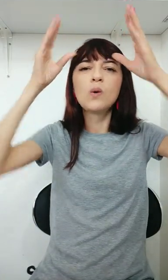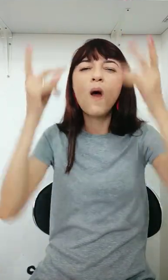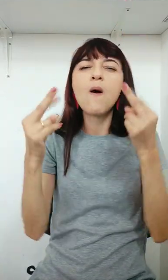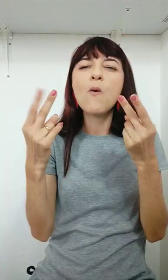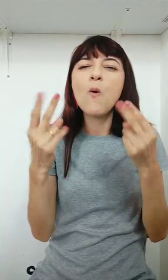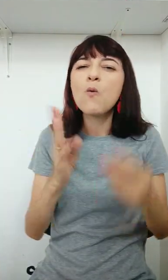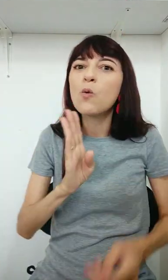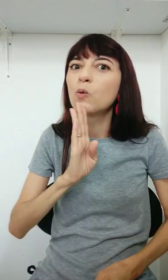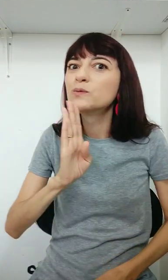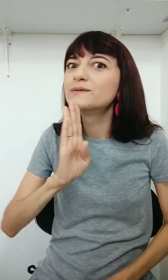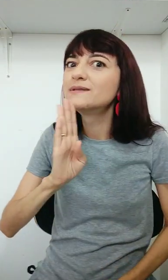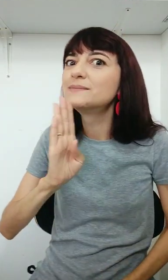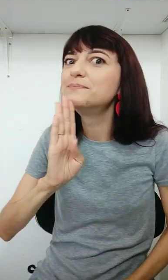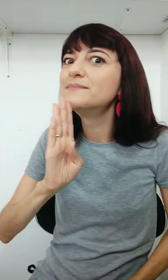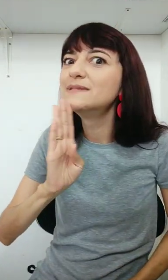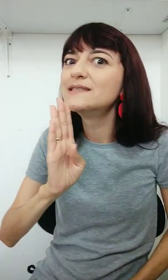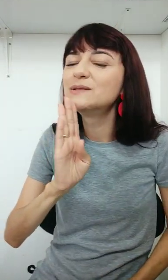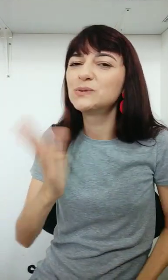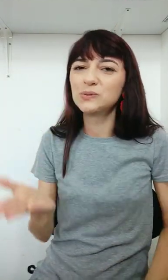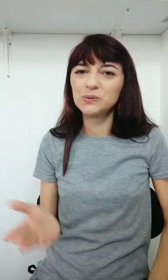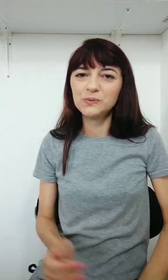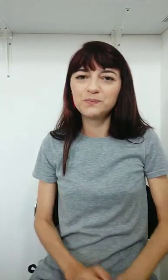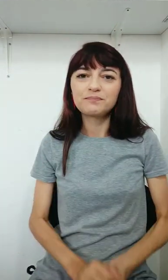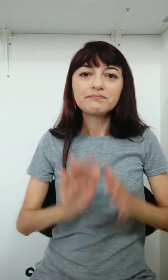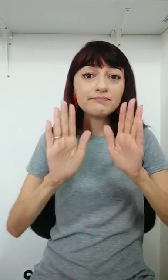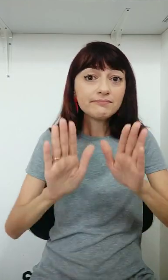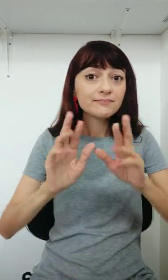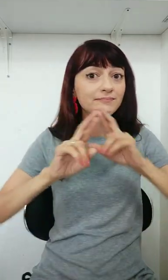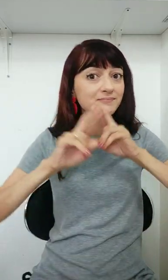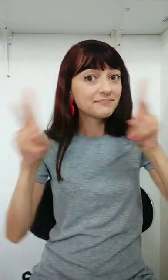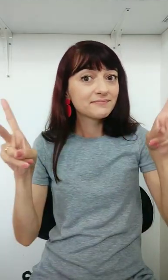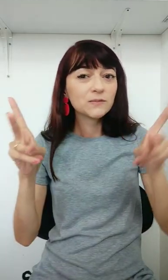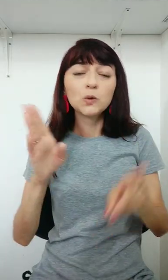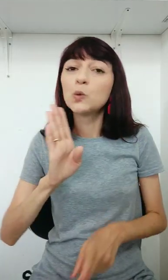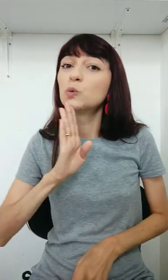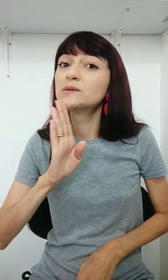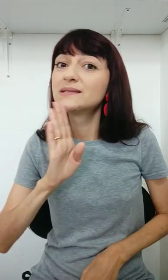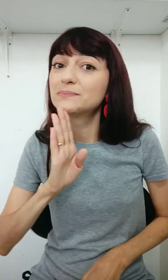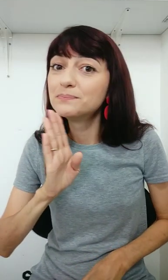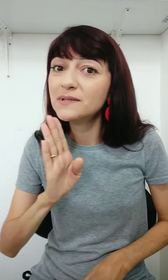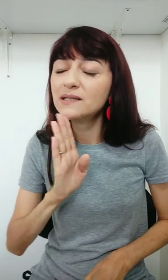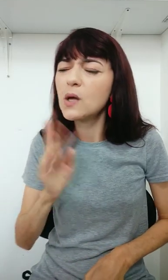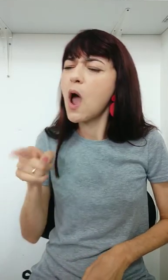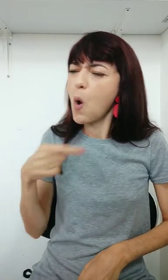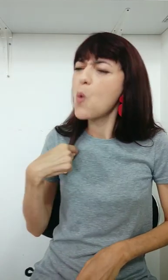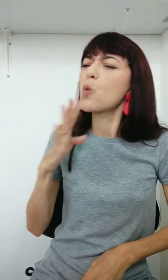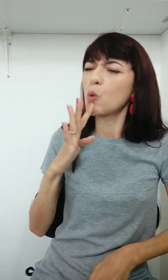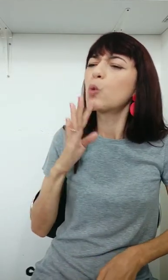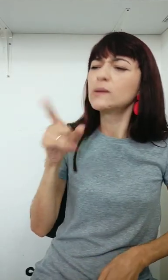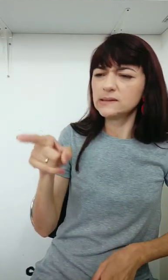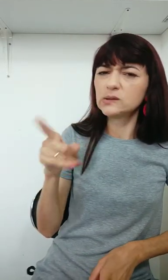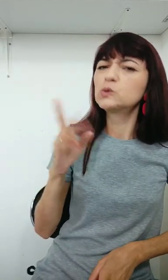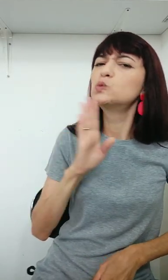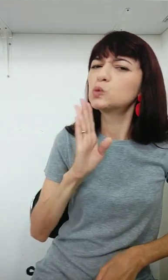sinal. Vocês conhecem esse sinal? É como se fosse ali vocês estivessem ampliando o seu conhecimento, não é? Por exemplo, eu